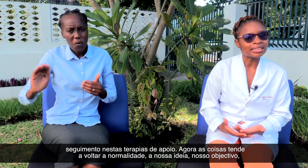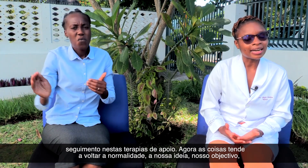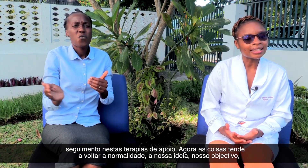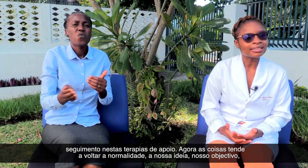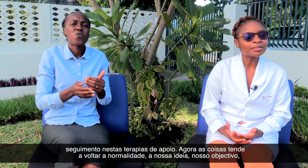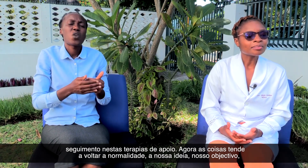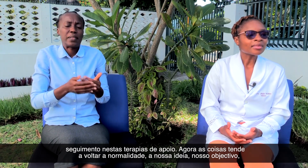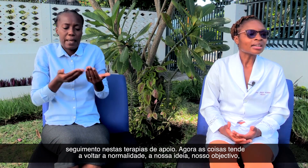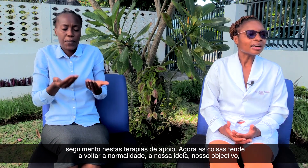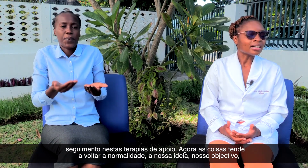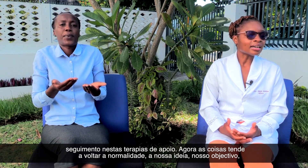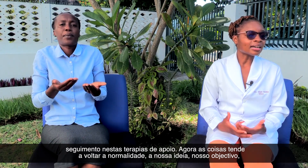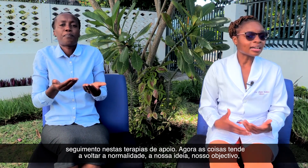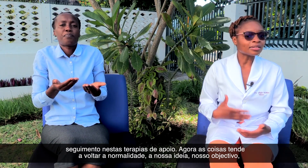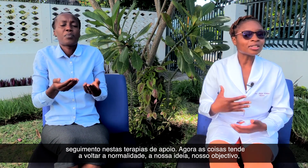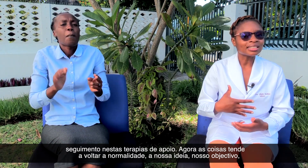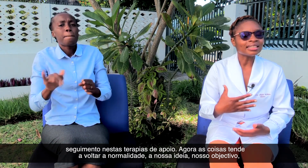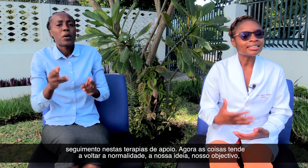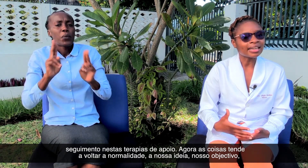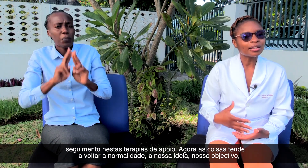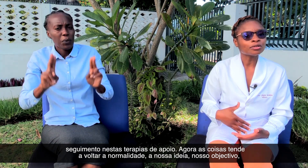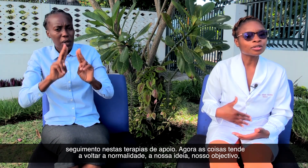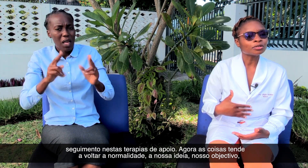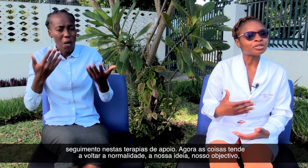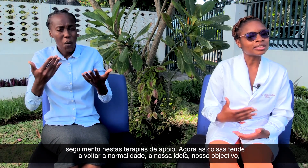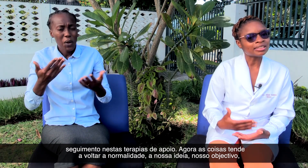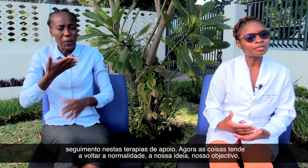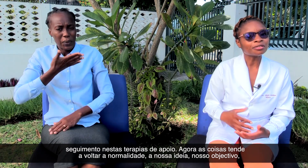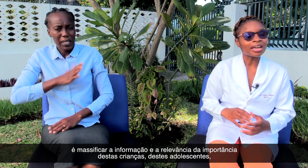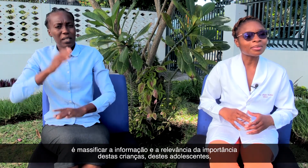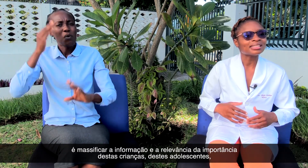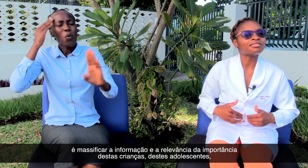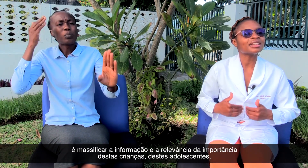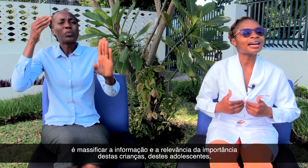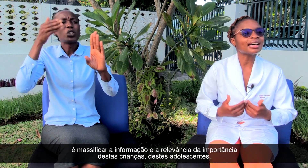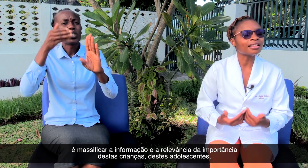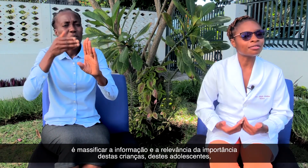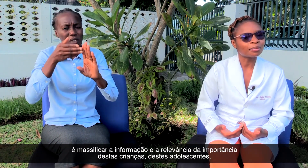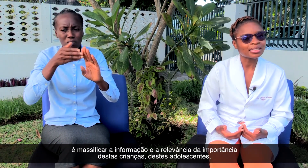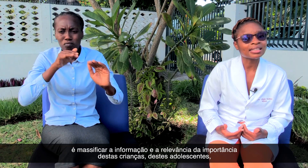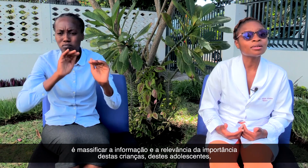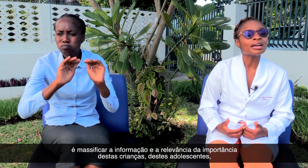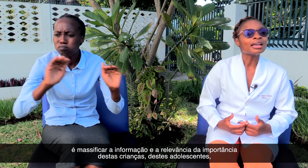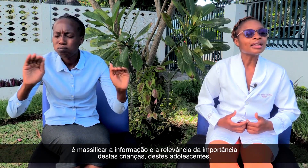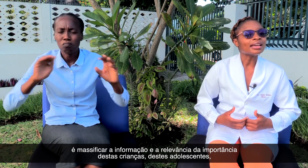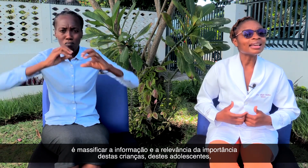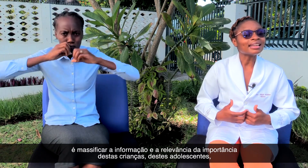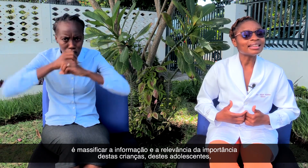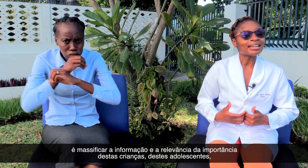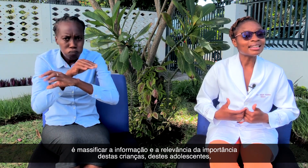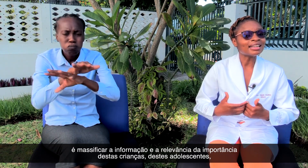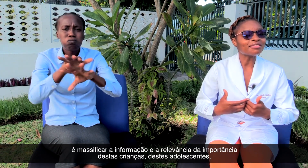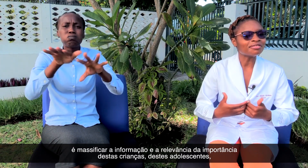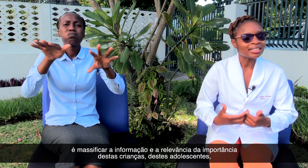normalidade. A nossa ideia, o nosso objetivo é massificar a informação e